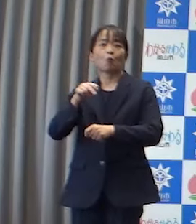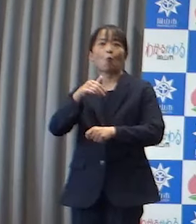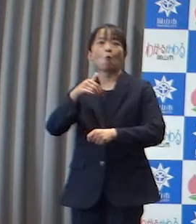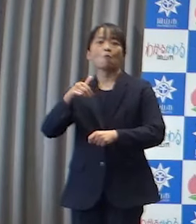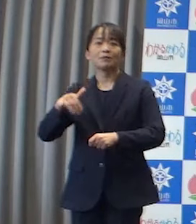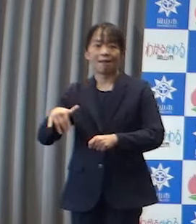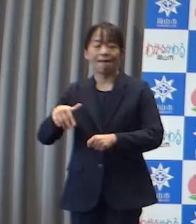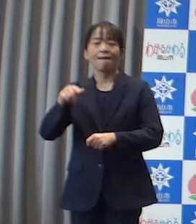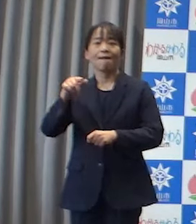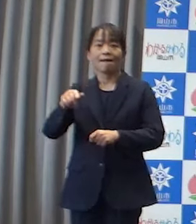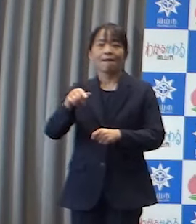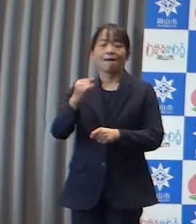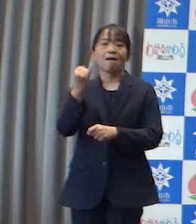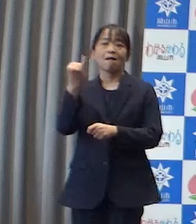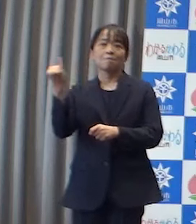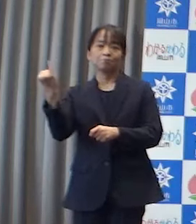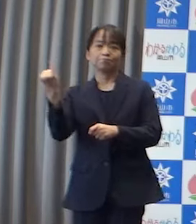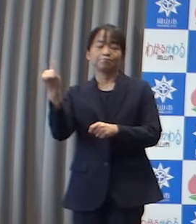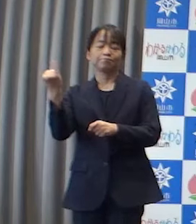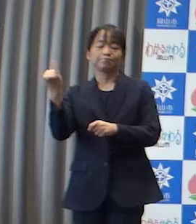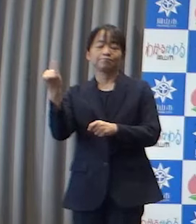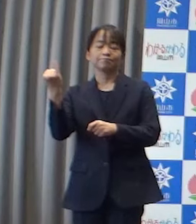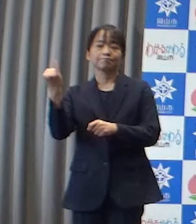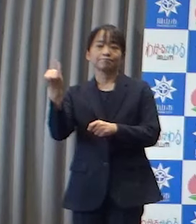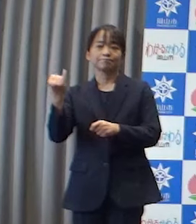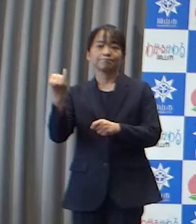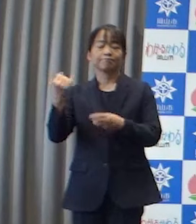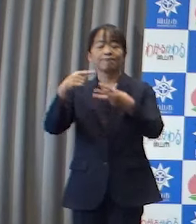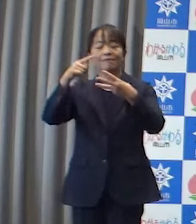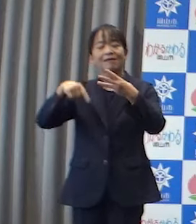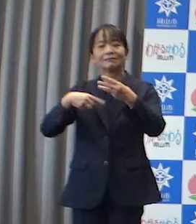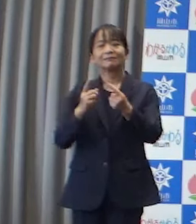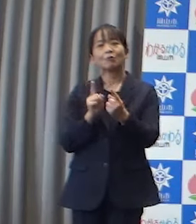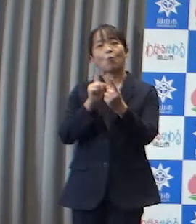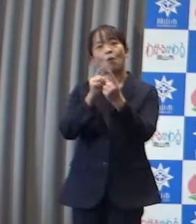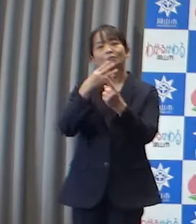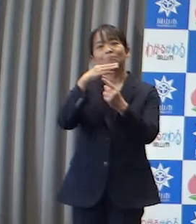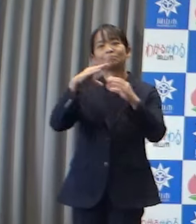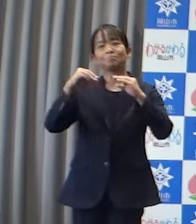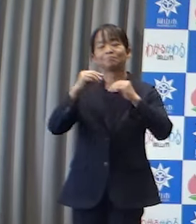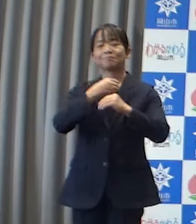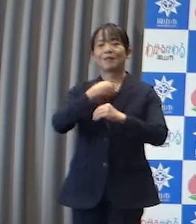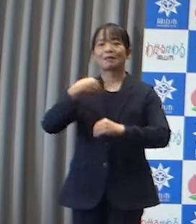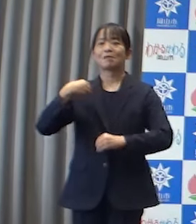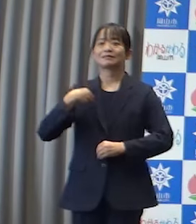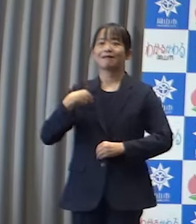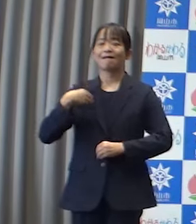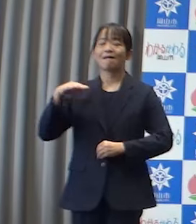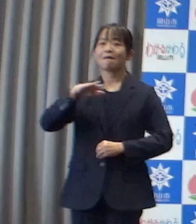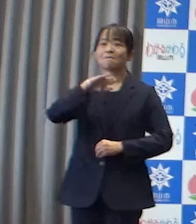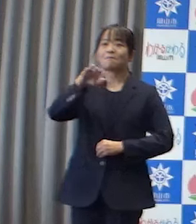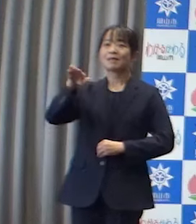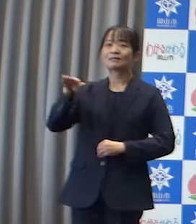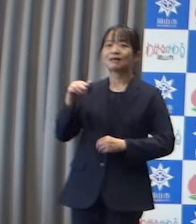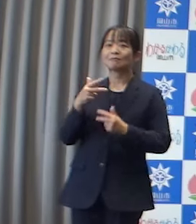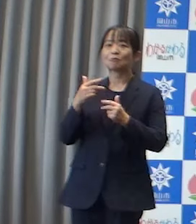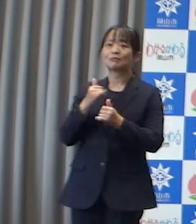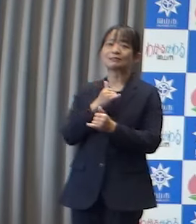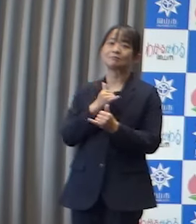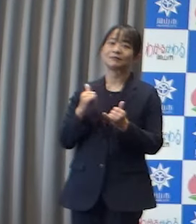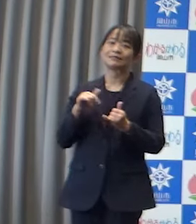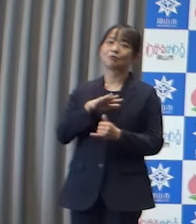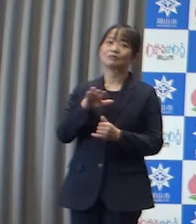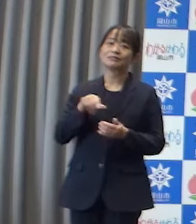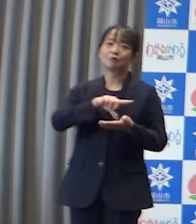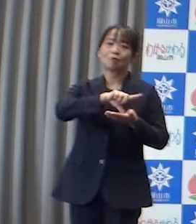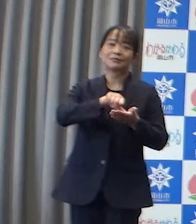とも直接話することができました。今後市民の皆様方と一緒になった地域